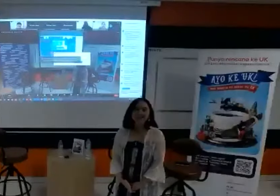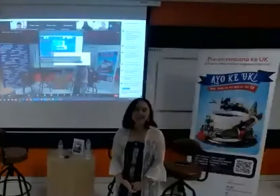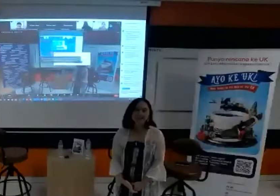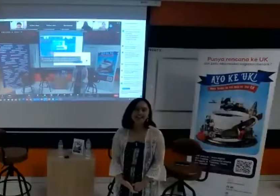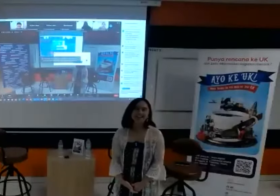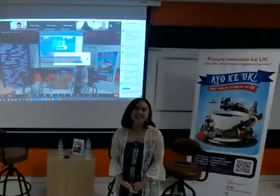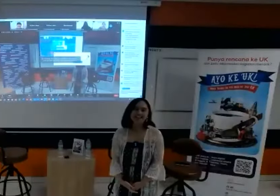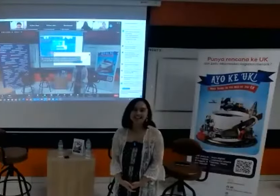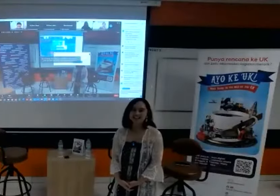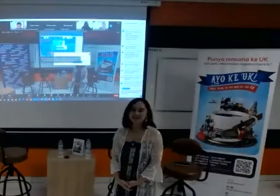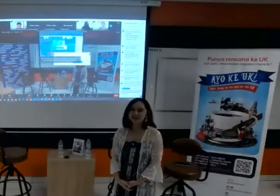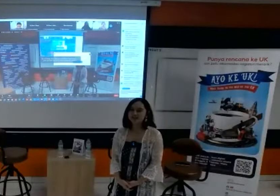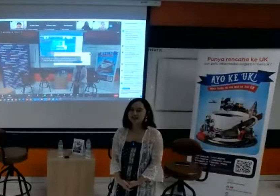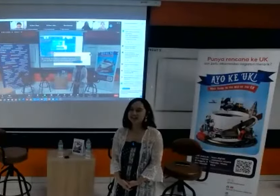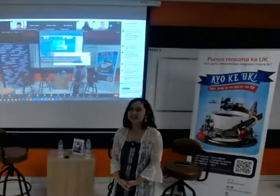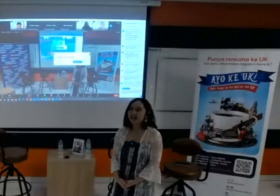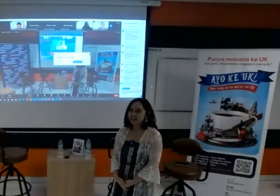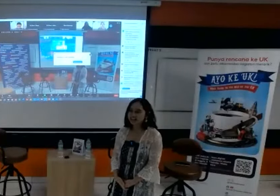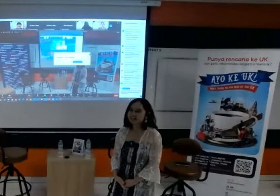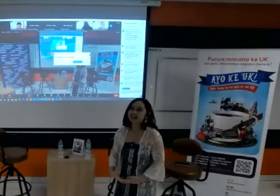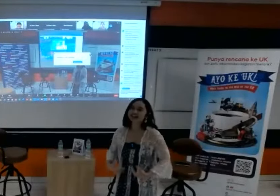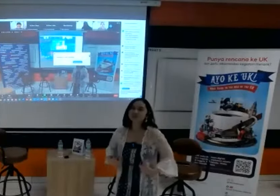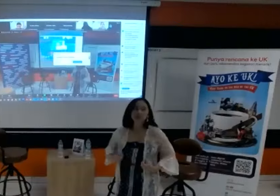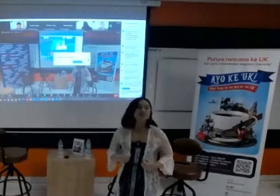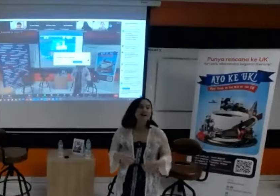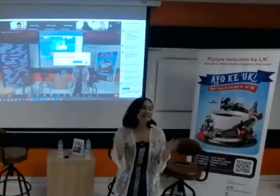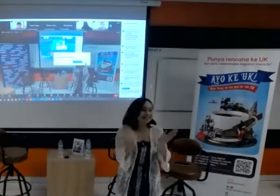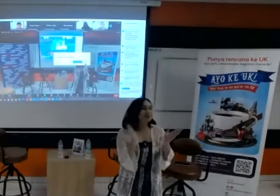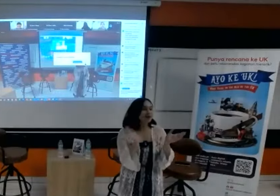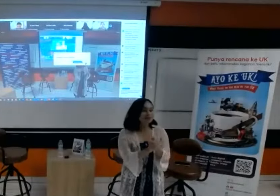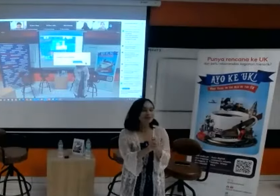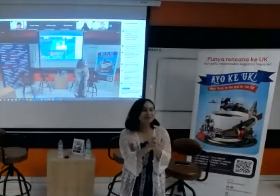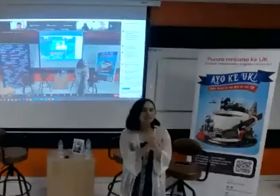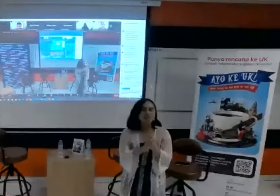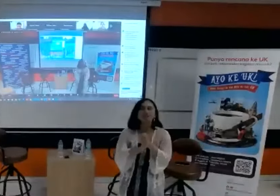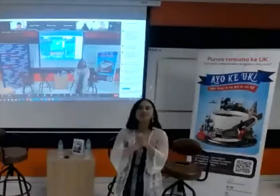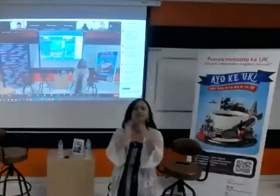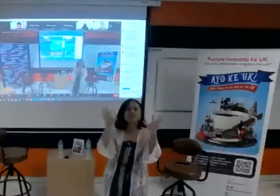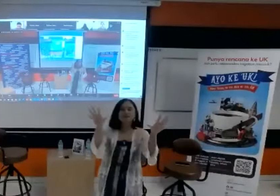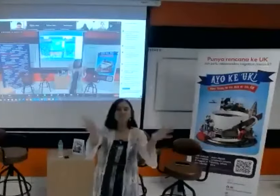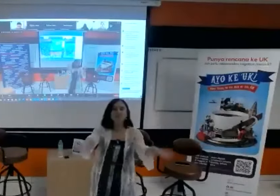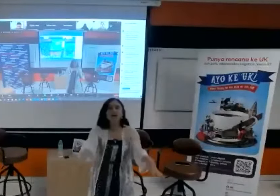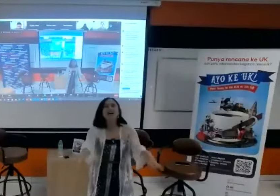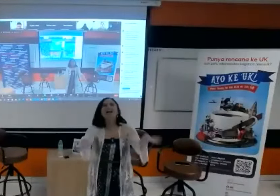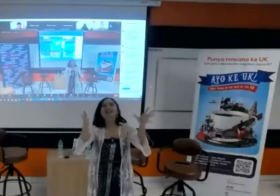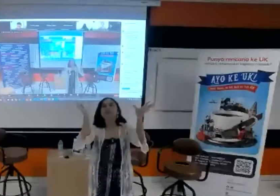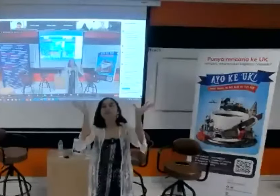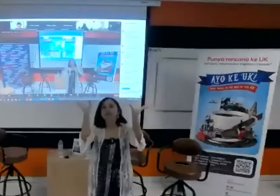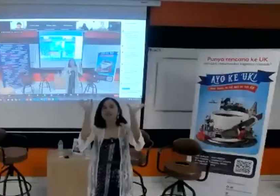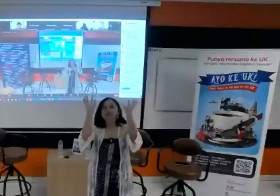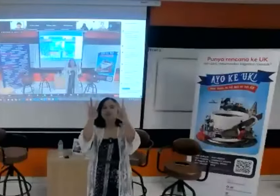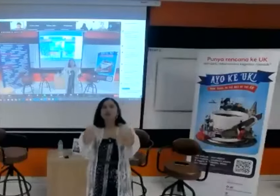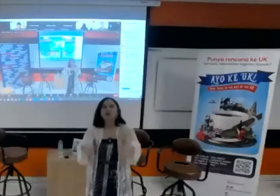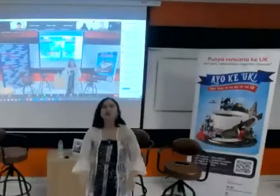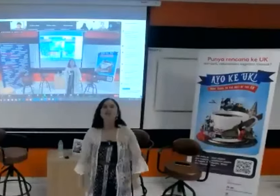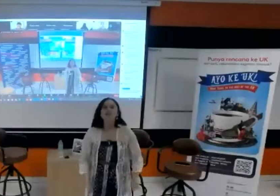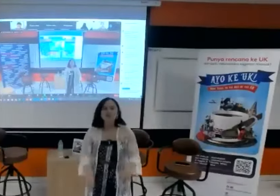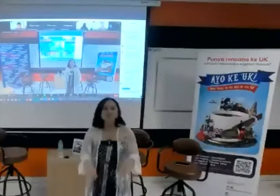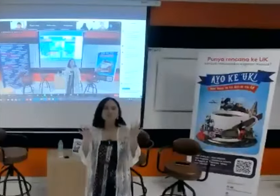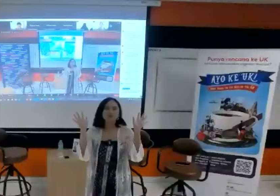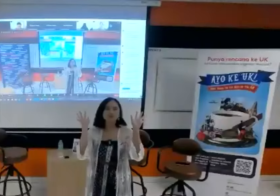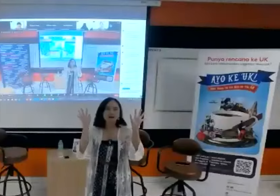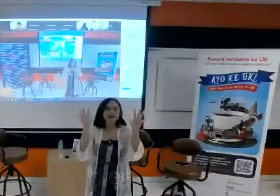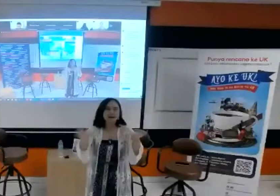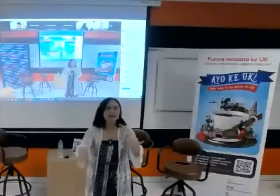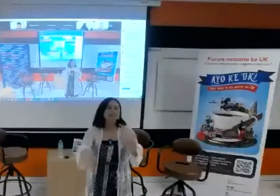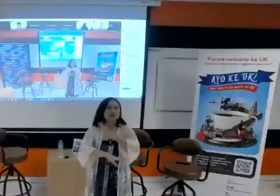iniik ya dar- Semoga bisa menjadi motivasi UNT teman-teman semua teman-teman yang di zoom pokoknya di